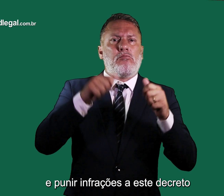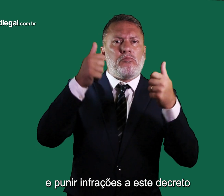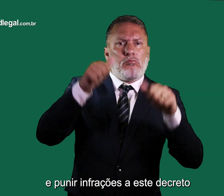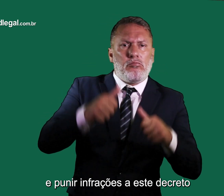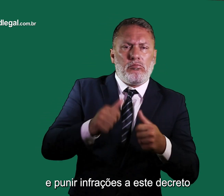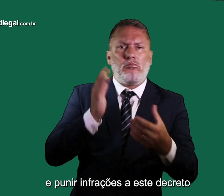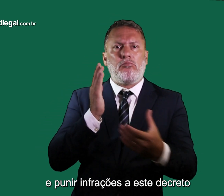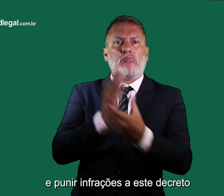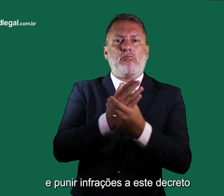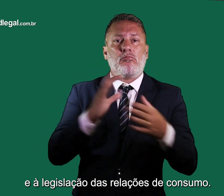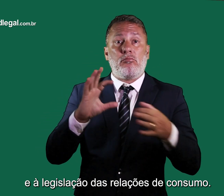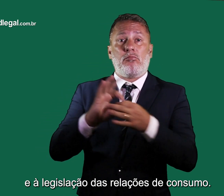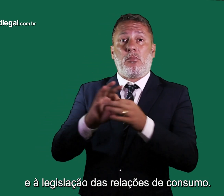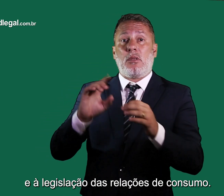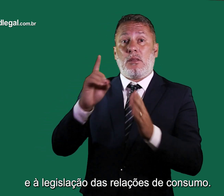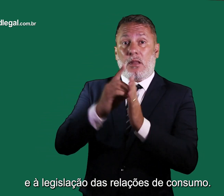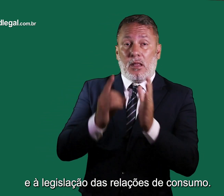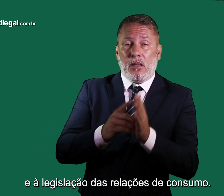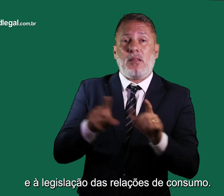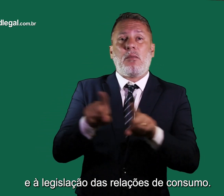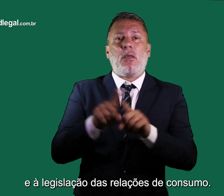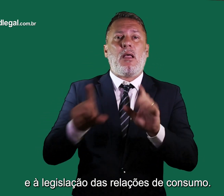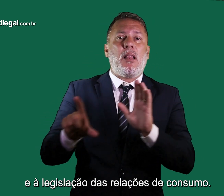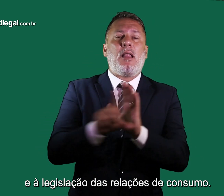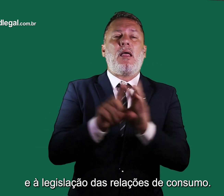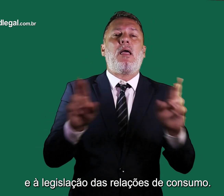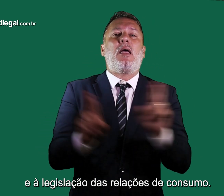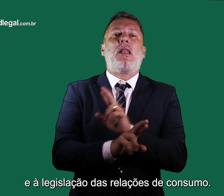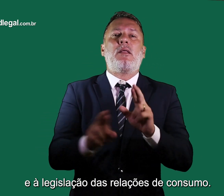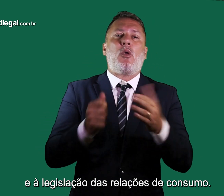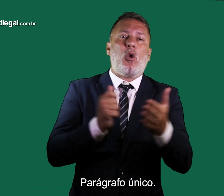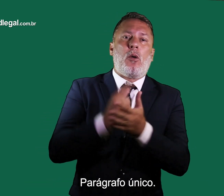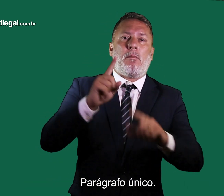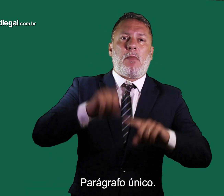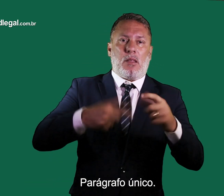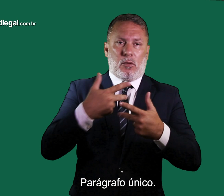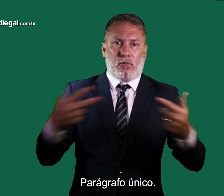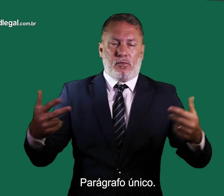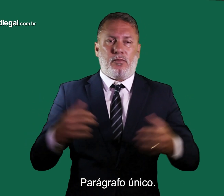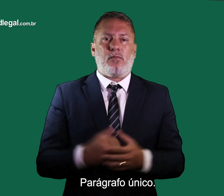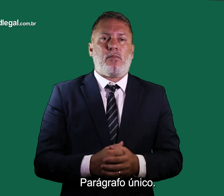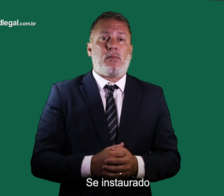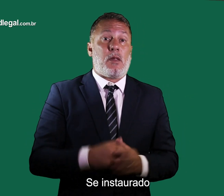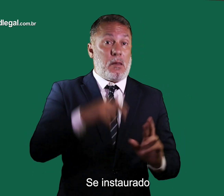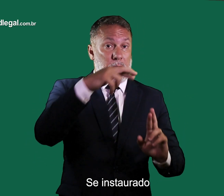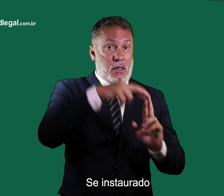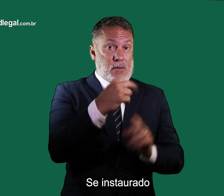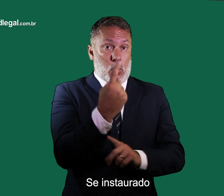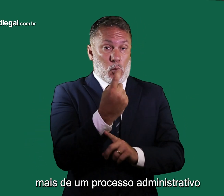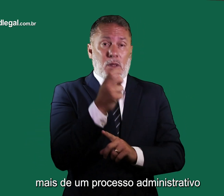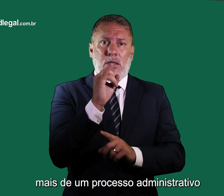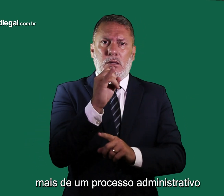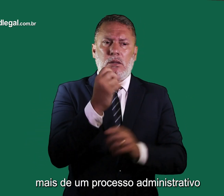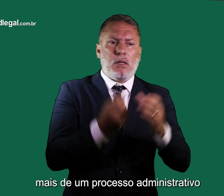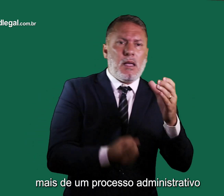a este decreto e à legislação das relações de consumo. Parágrafo único. Se instaurado mais de um